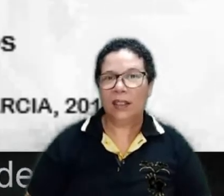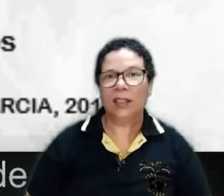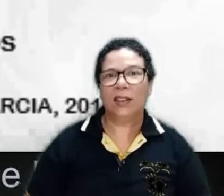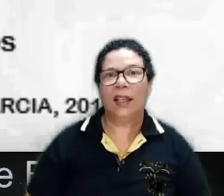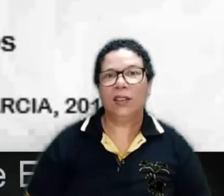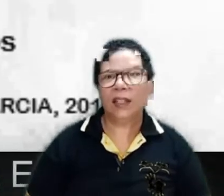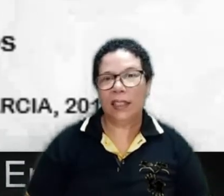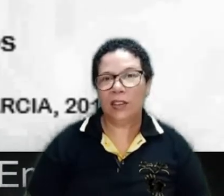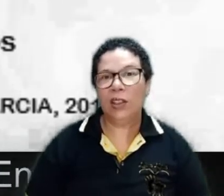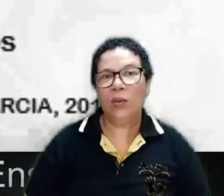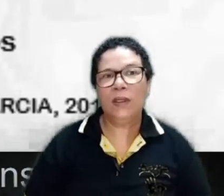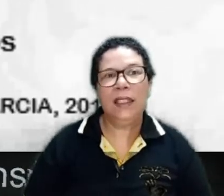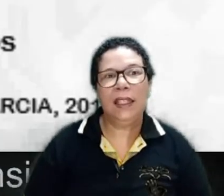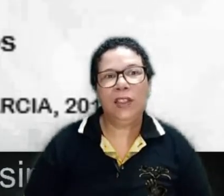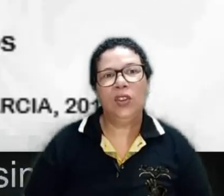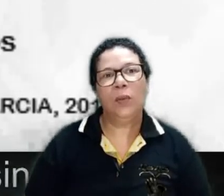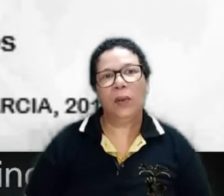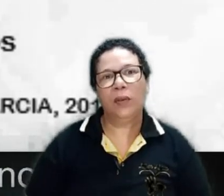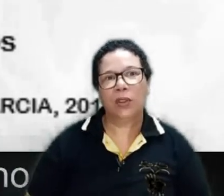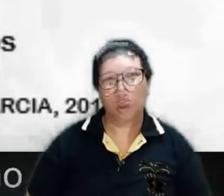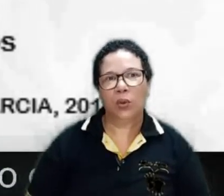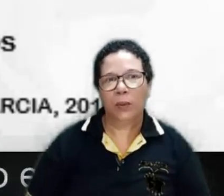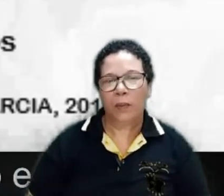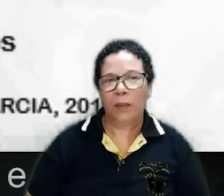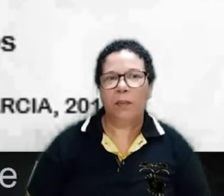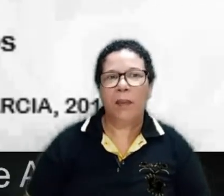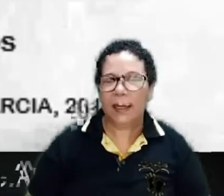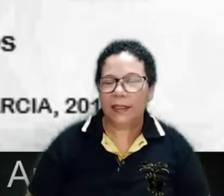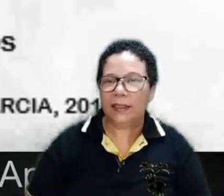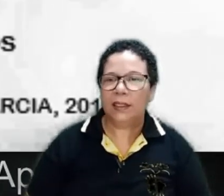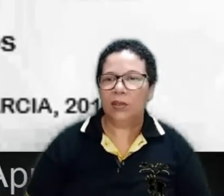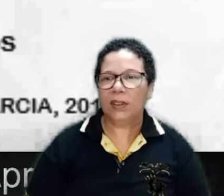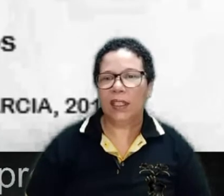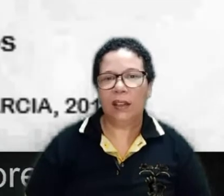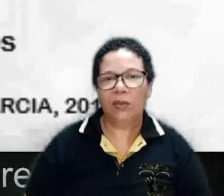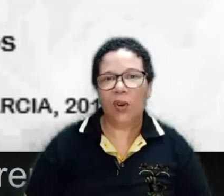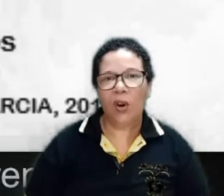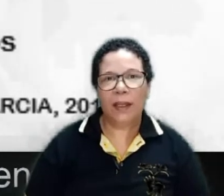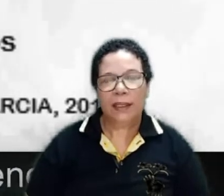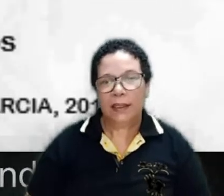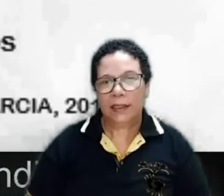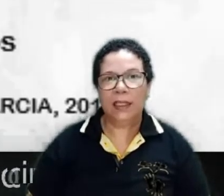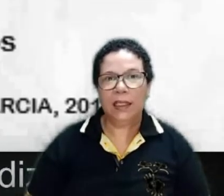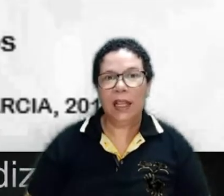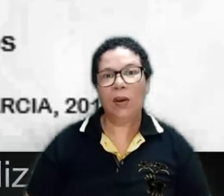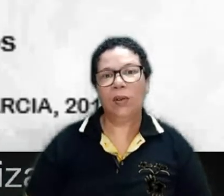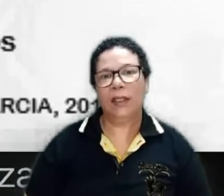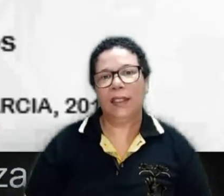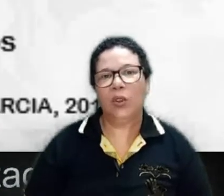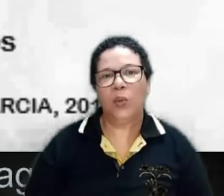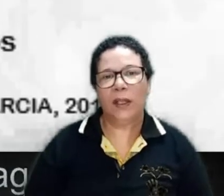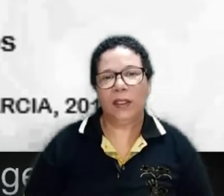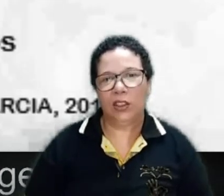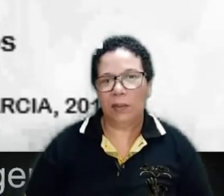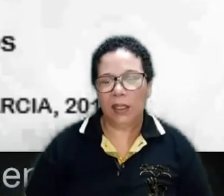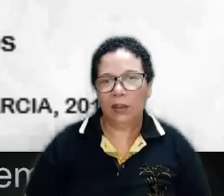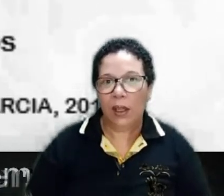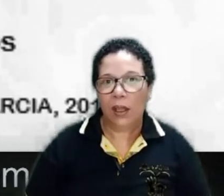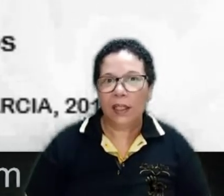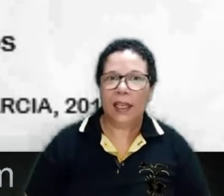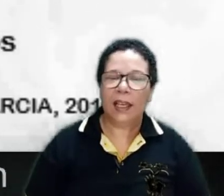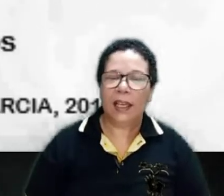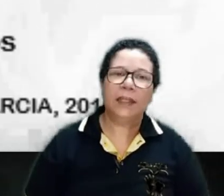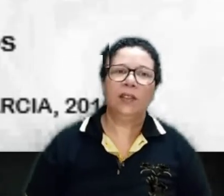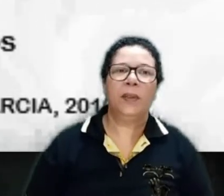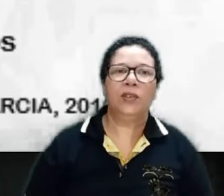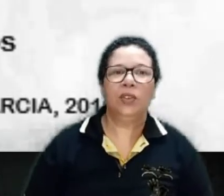a estratégia inconsciente do professor. Mas, de uma certa forma, se não acontece o planejamento,